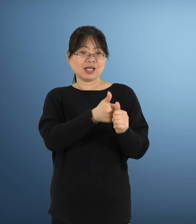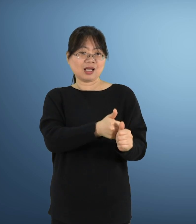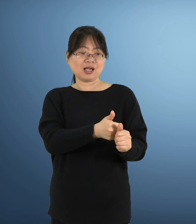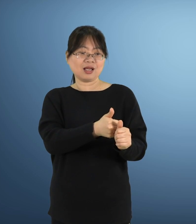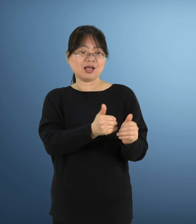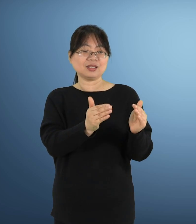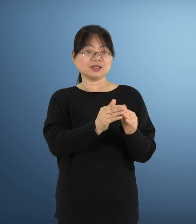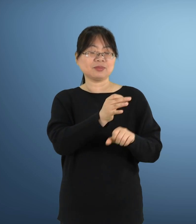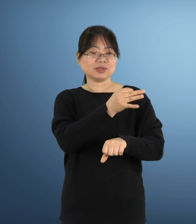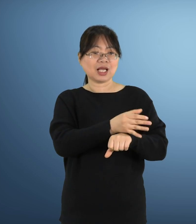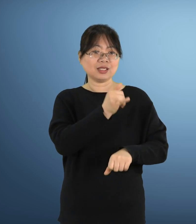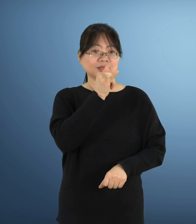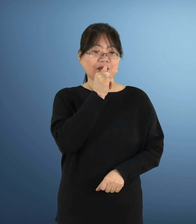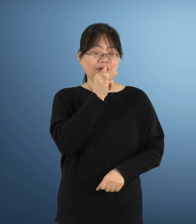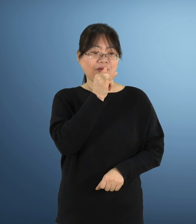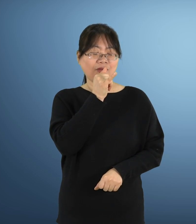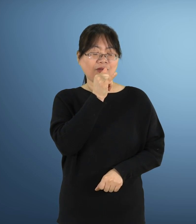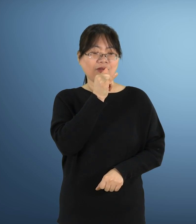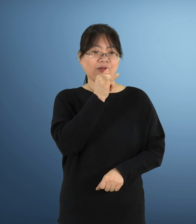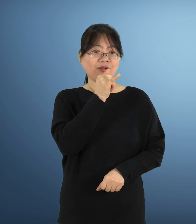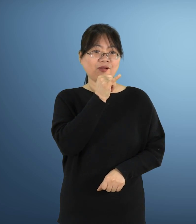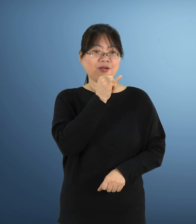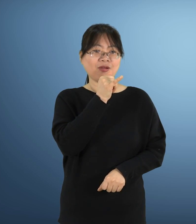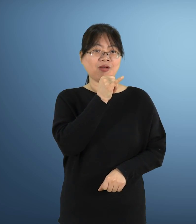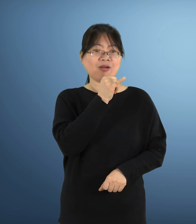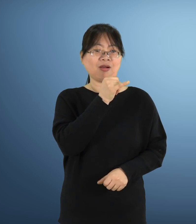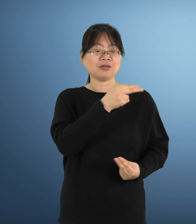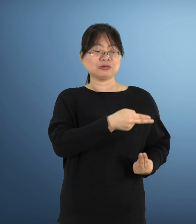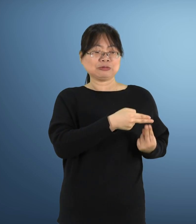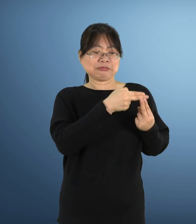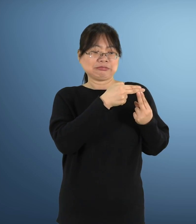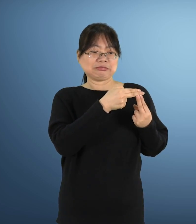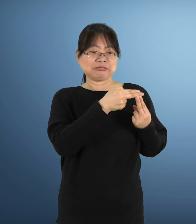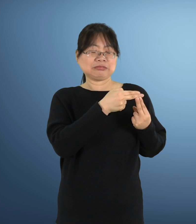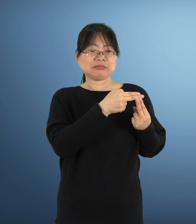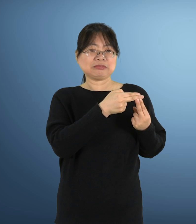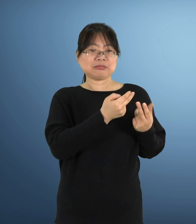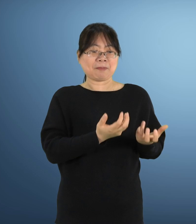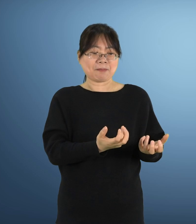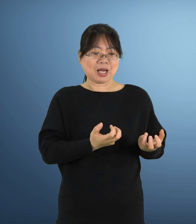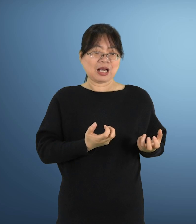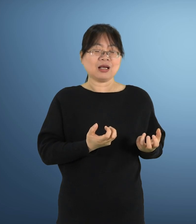부동산을 사두거나 하는 일들이 있을 수 있어요.